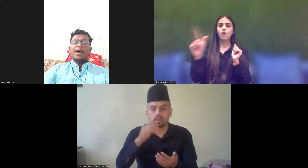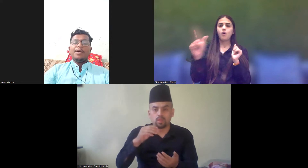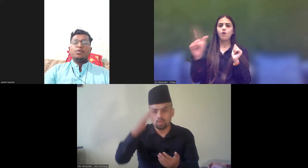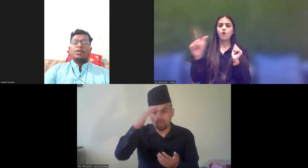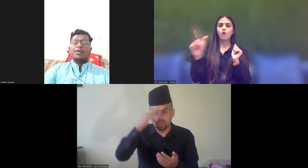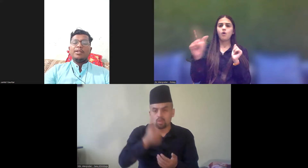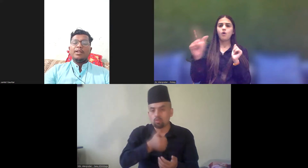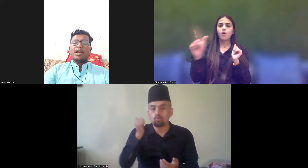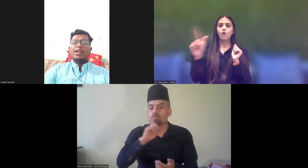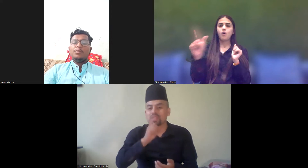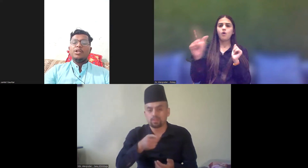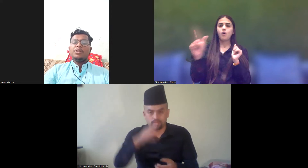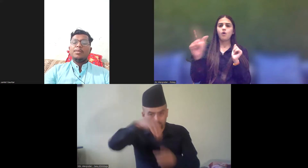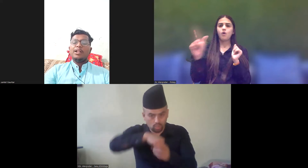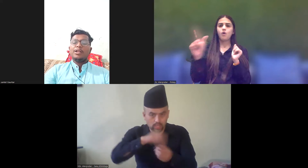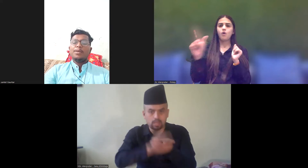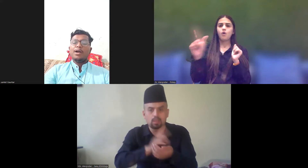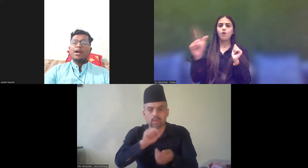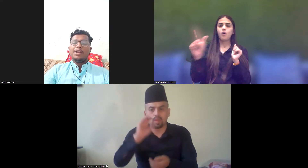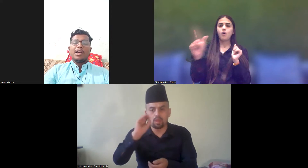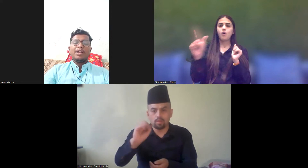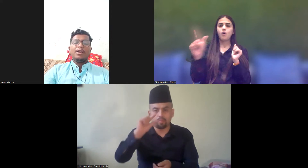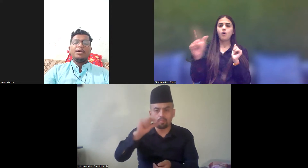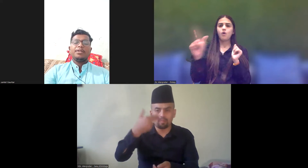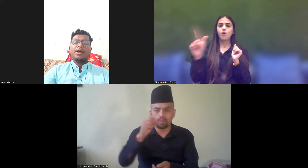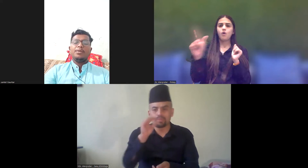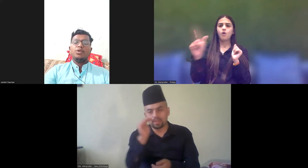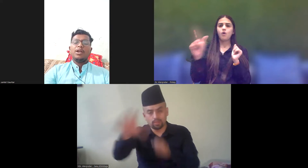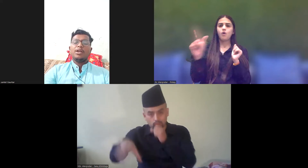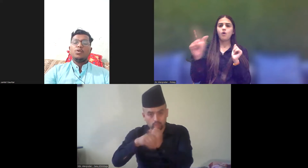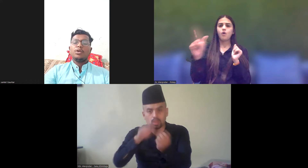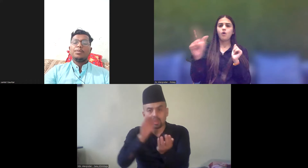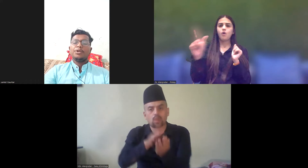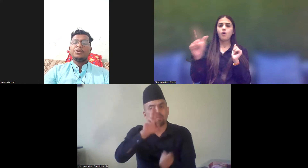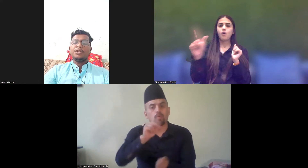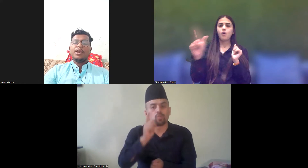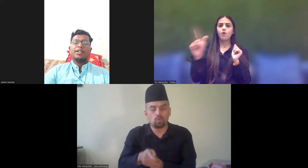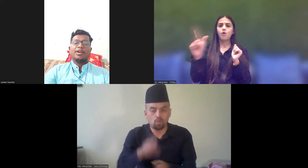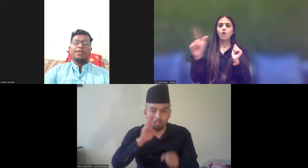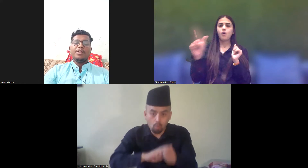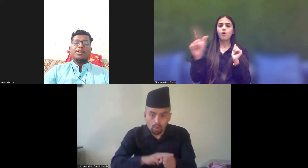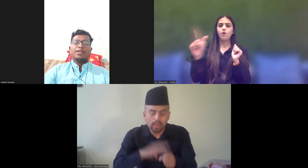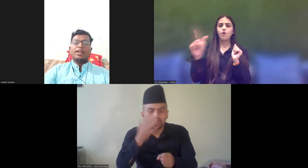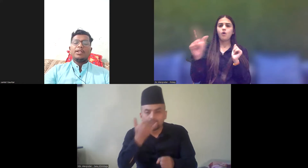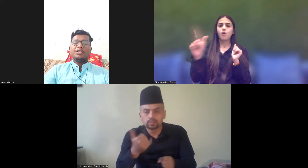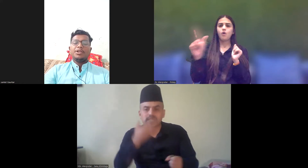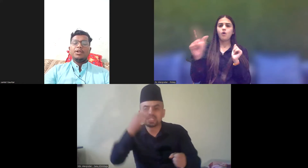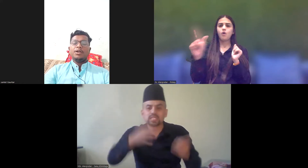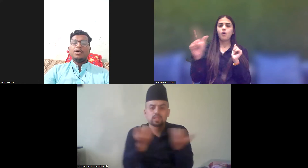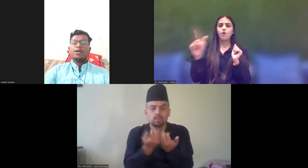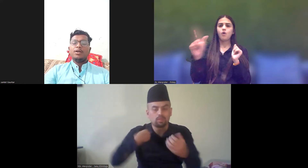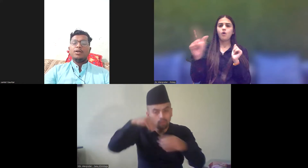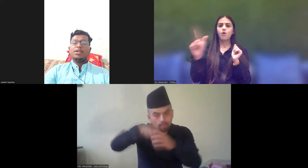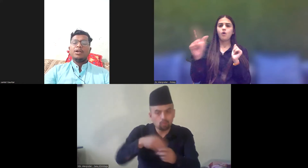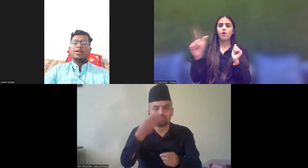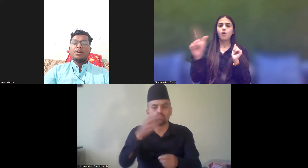गांभीर्याने आवाज उठविला जाईल आणि मुले तिथे बालसभा आणि कार्यालय असणार आणि मुलांना योग्य प्रशिक्षण देण्यात यावे. त्यांना त्यांचे